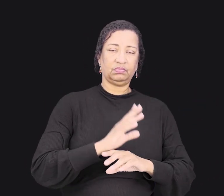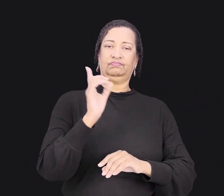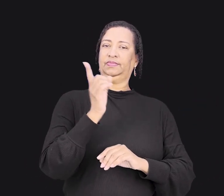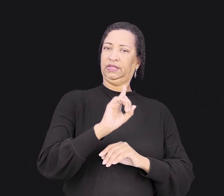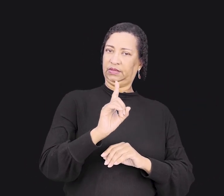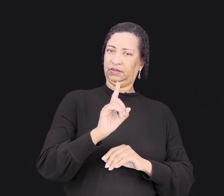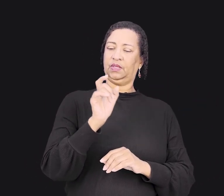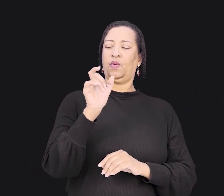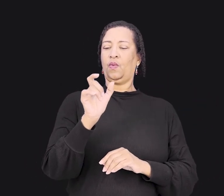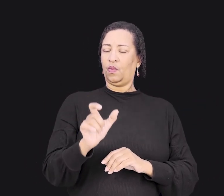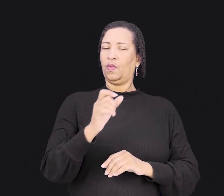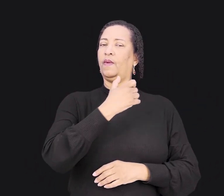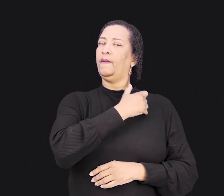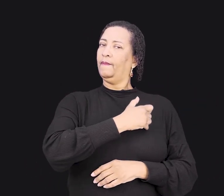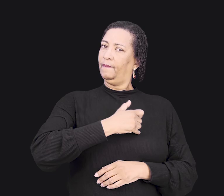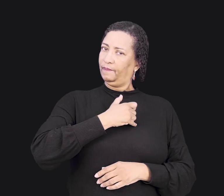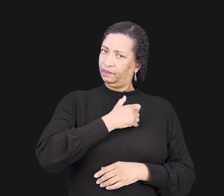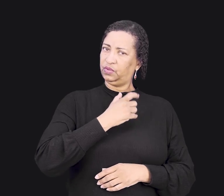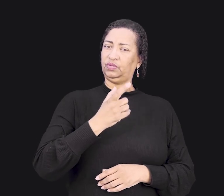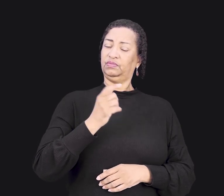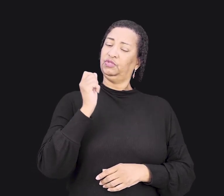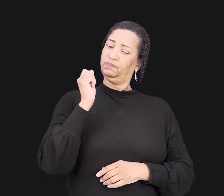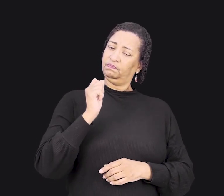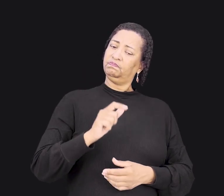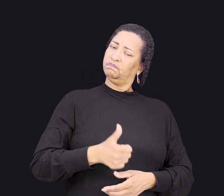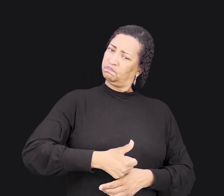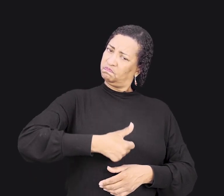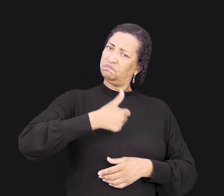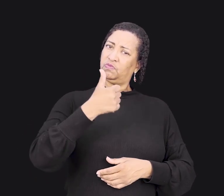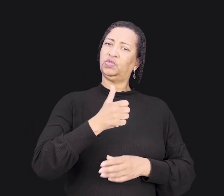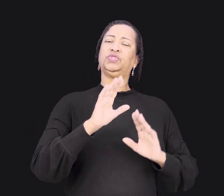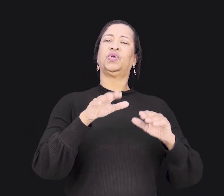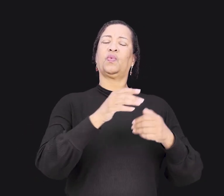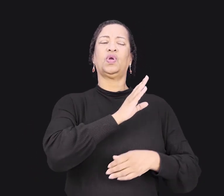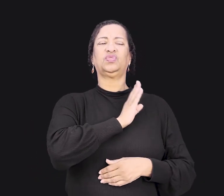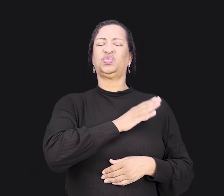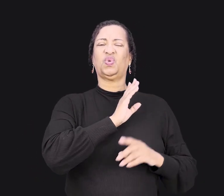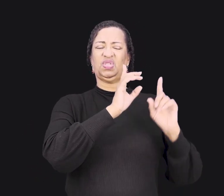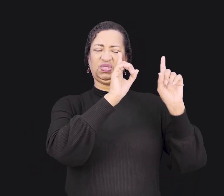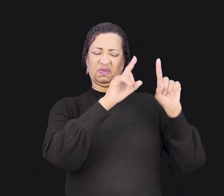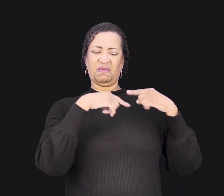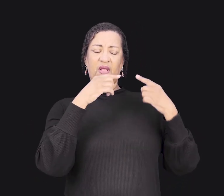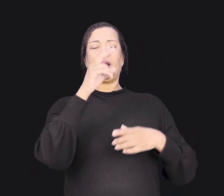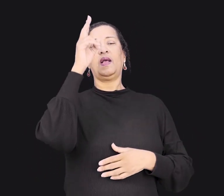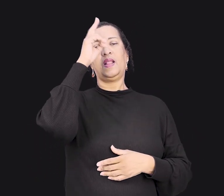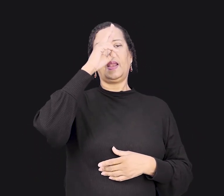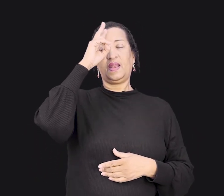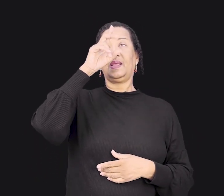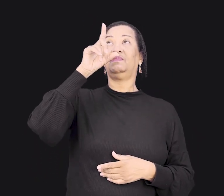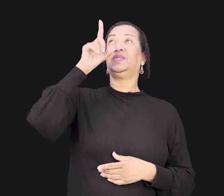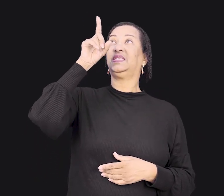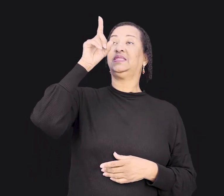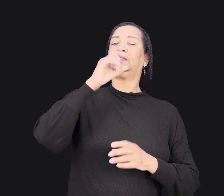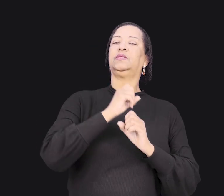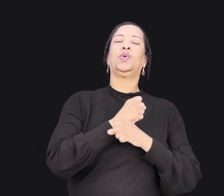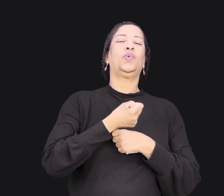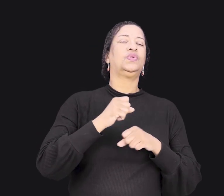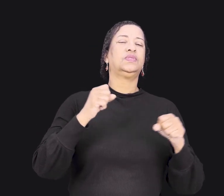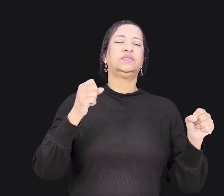A palavra de João é muito positiva. Quando seu coração condenar você, lembre-se que Deus é maior do que seu